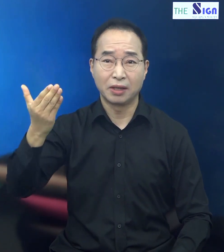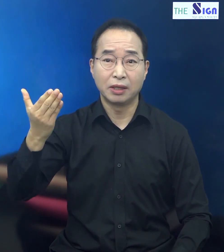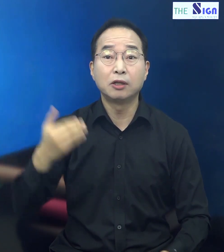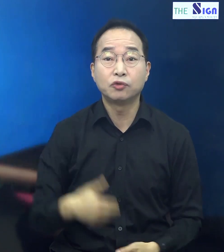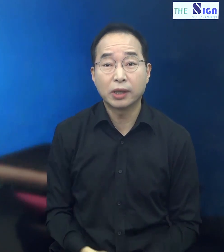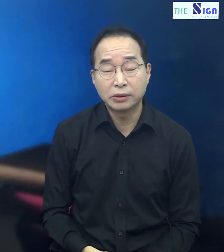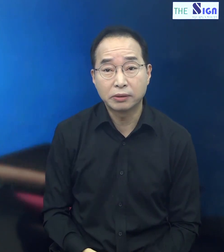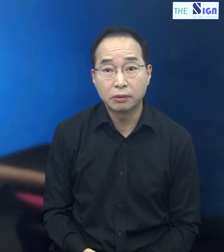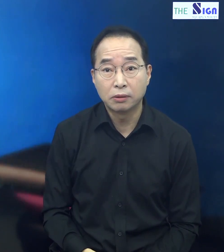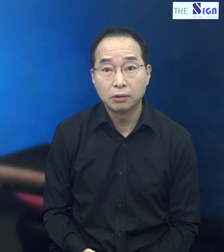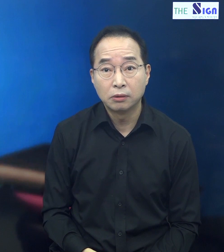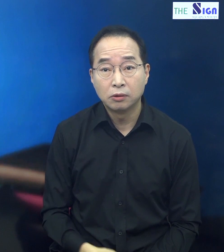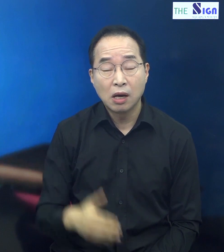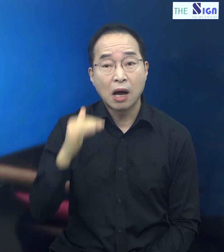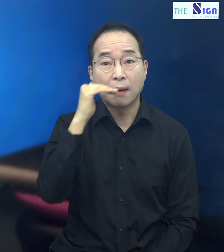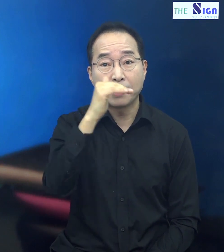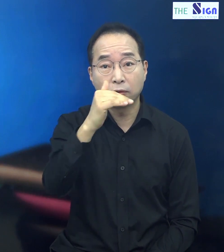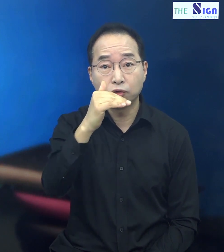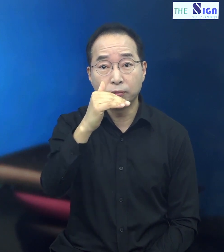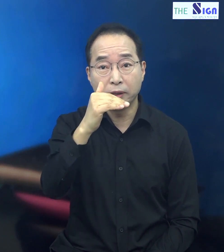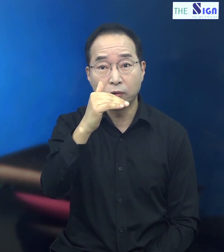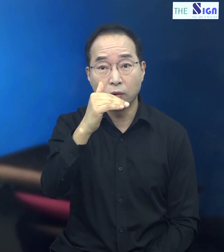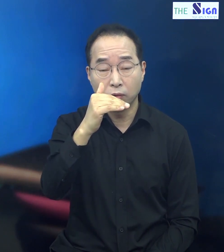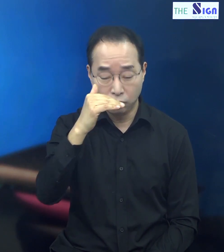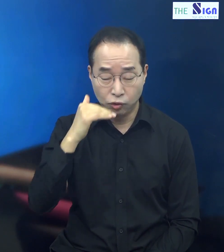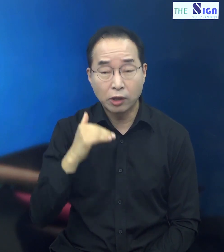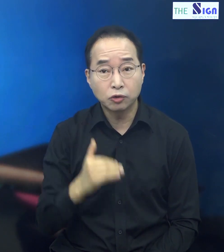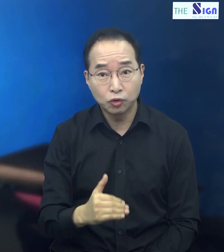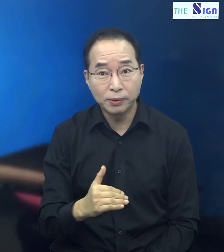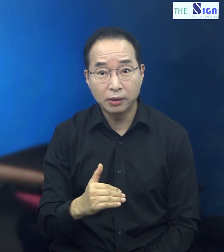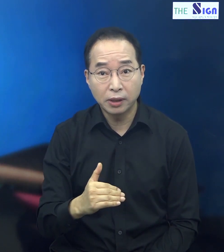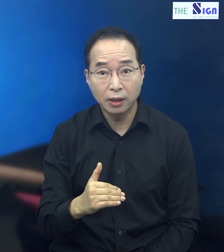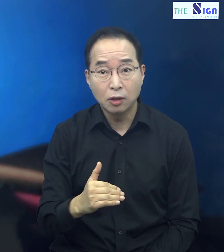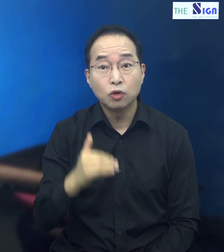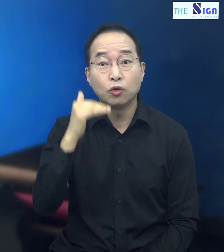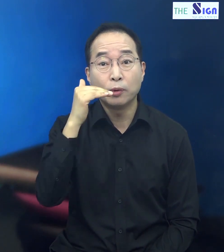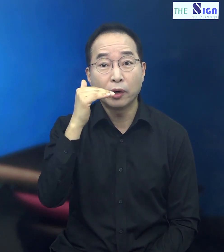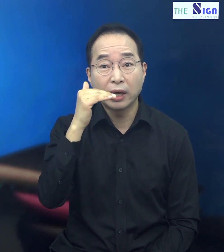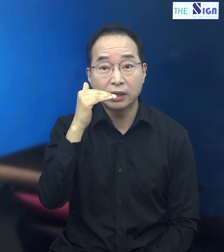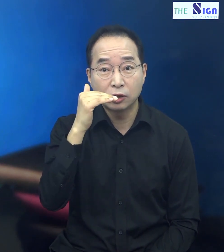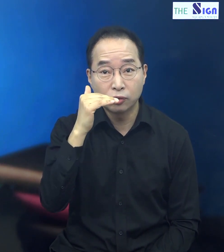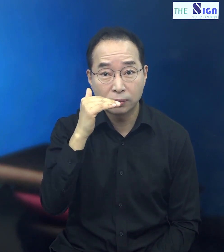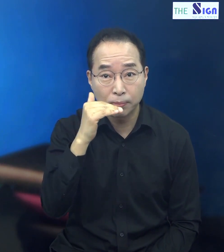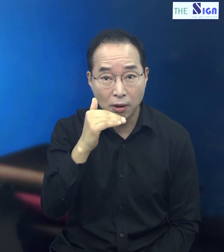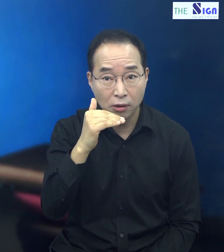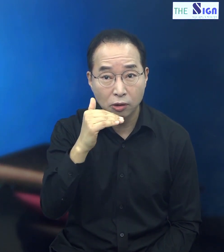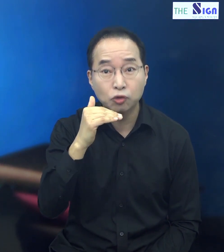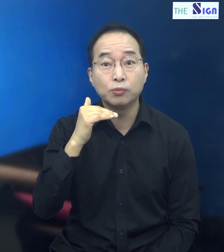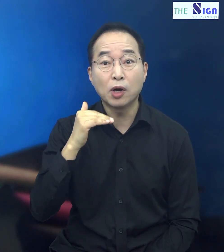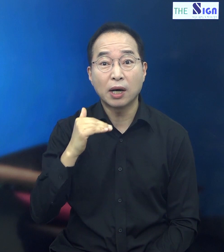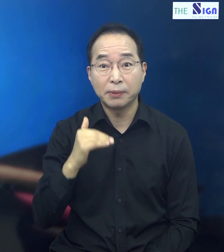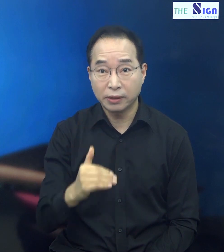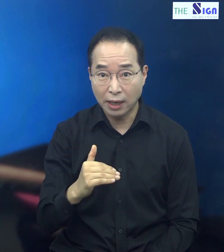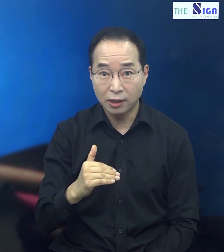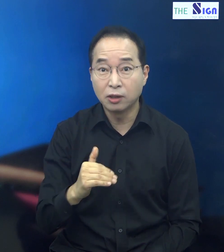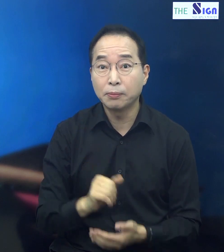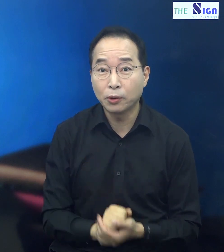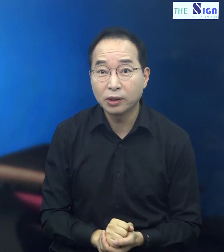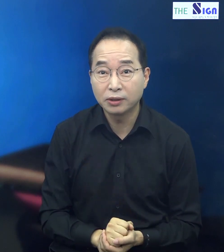이런 수화가 있어요. 앞에 것도 유명이고 뒤에 것도 유명인데 유명해지고 싶어? 그 유명하면 돼. 이런 표현인데